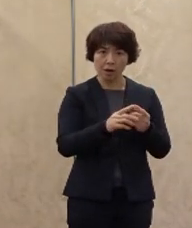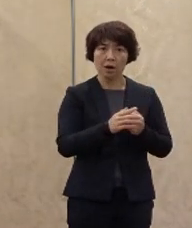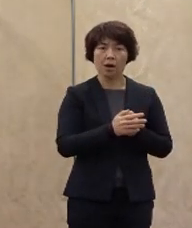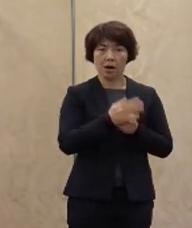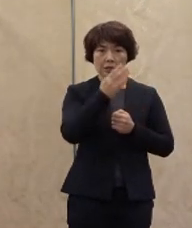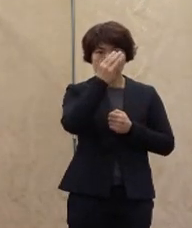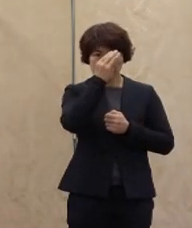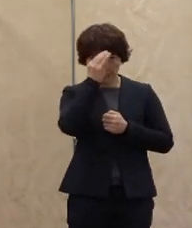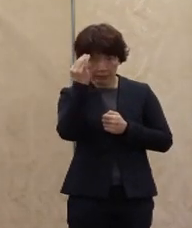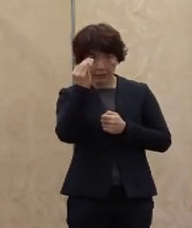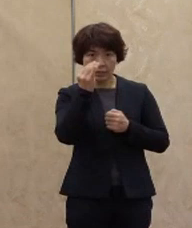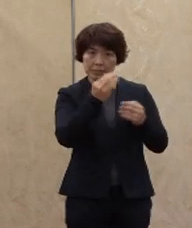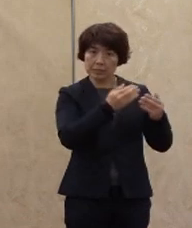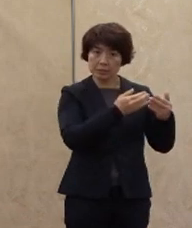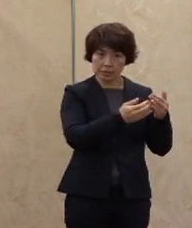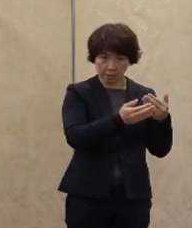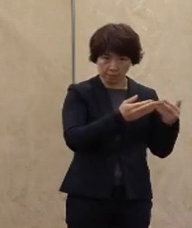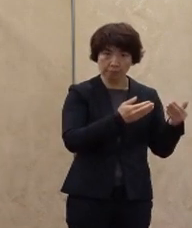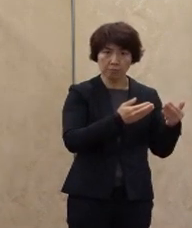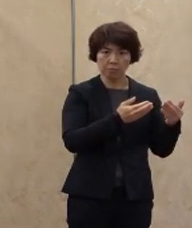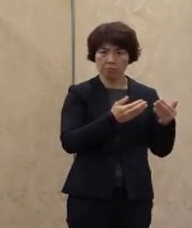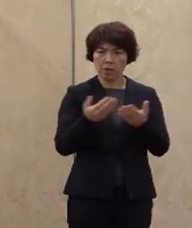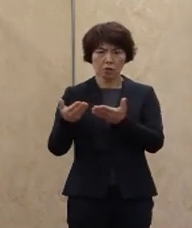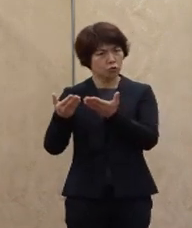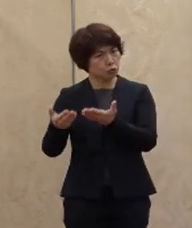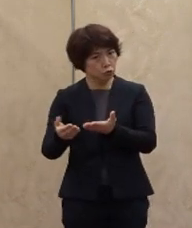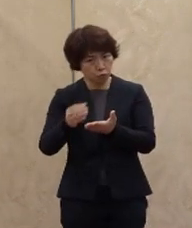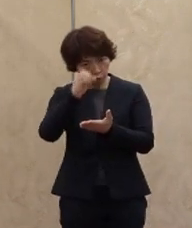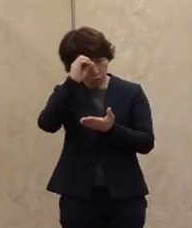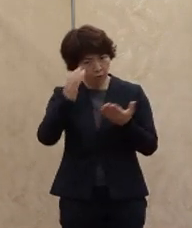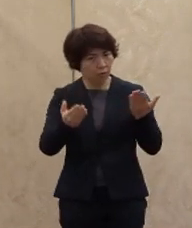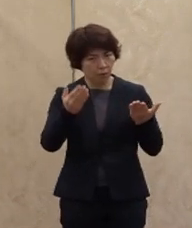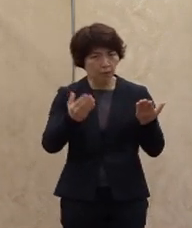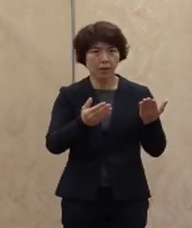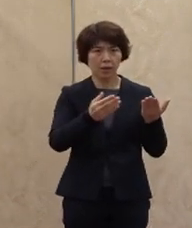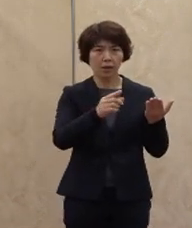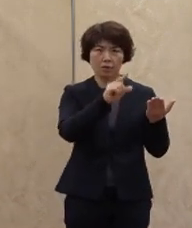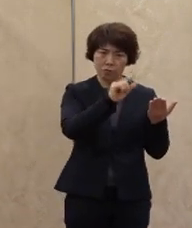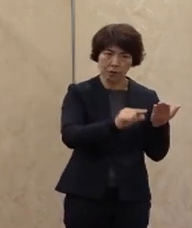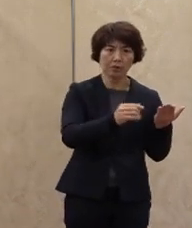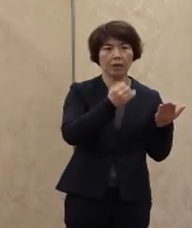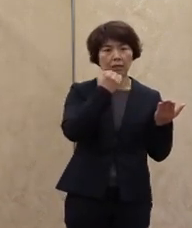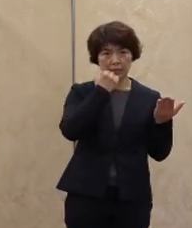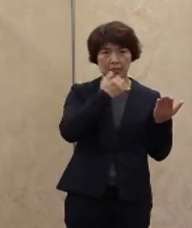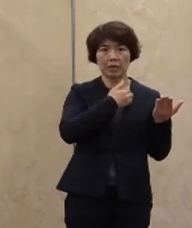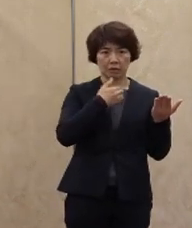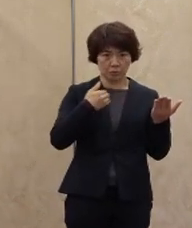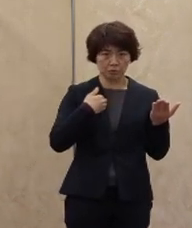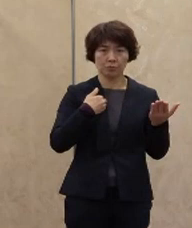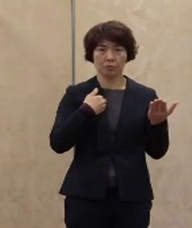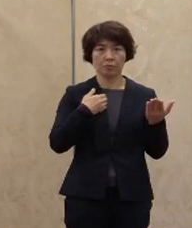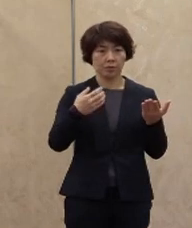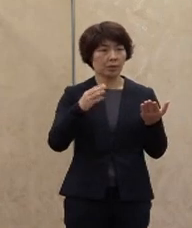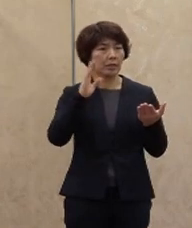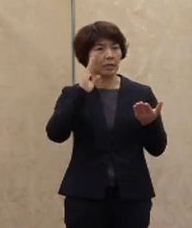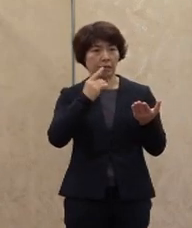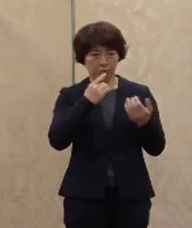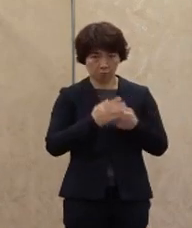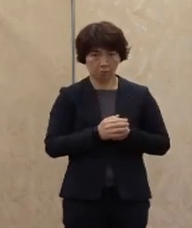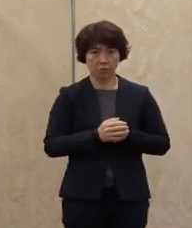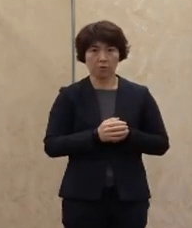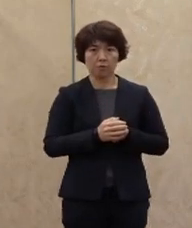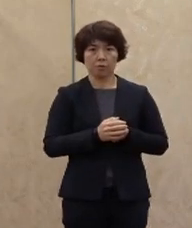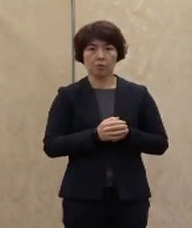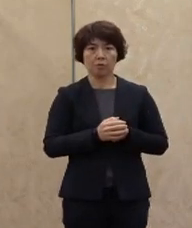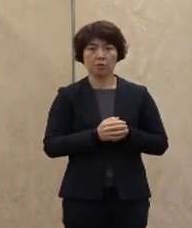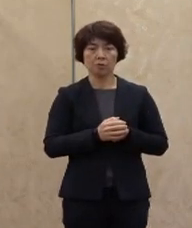知識知見はその重症ほどはやっぱり必要にないというのも専門家からも聞いてますので、中等症軽等症は本当に